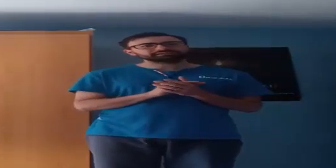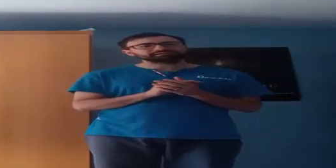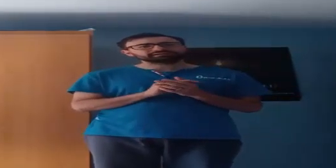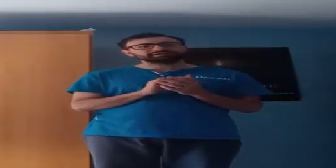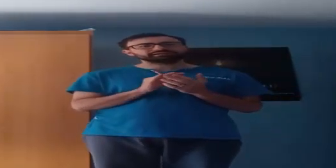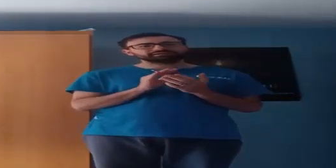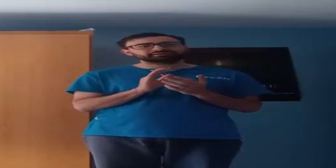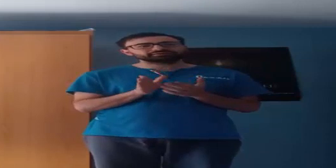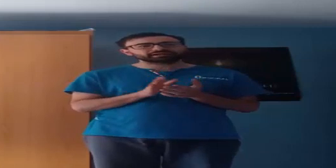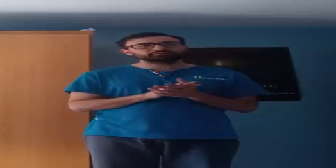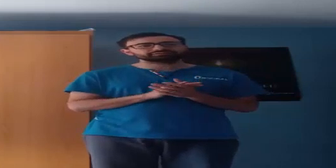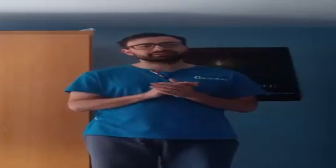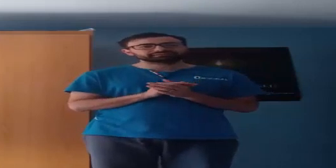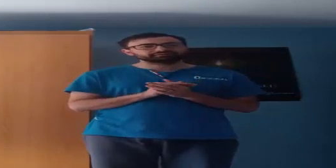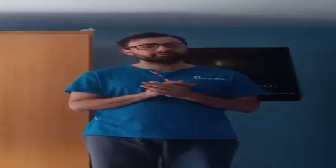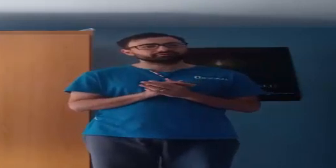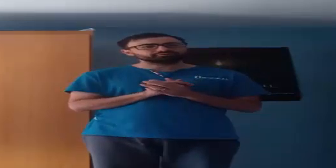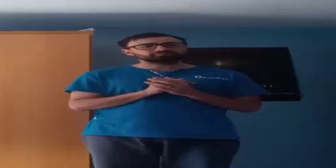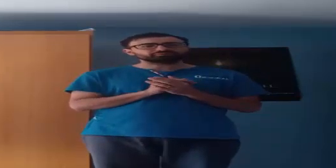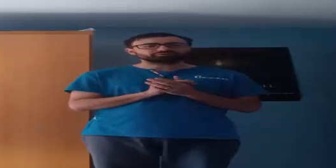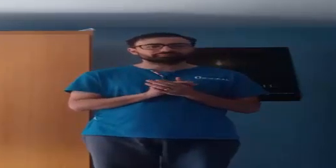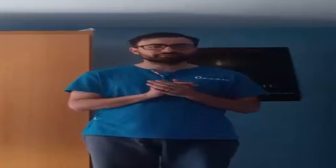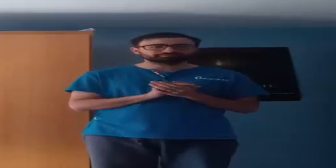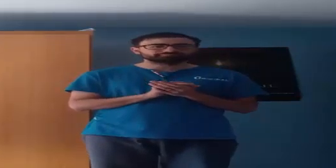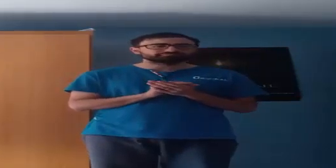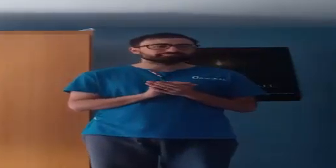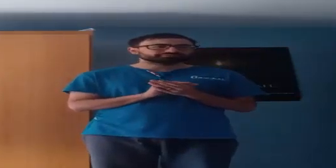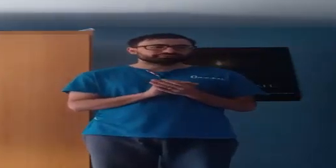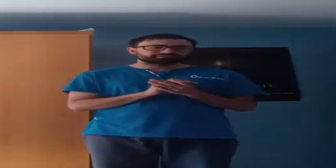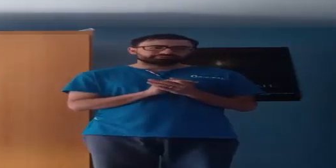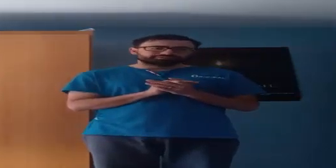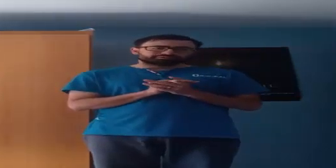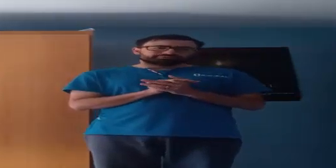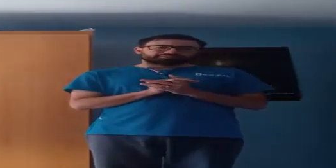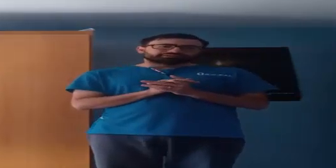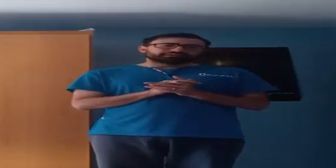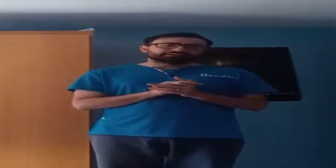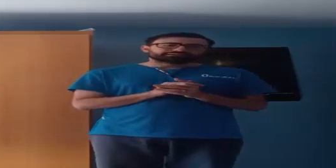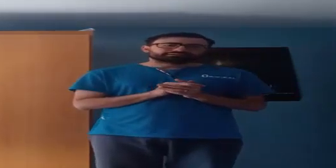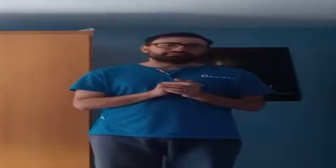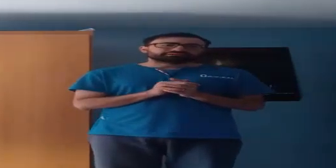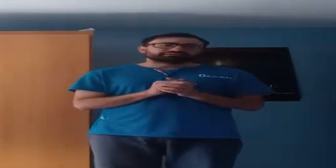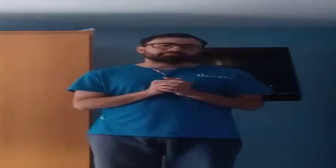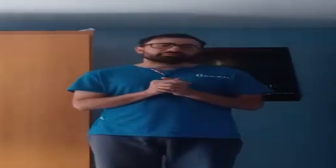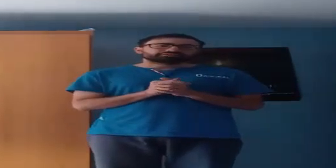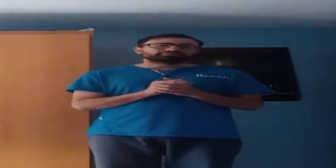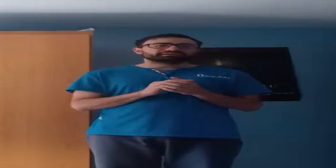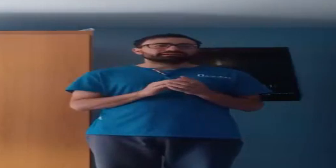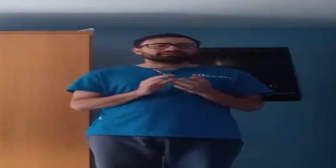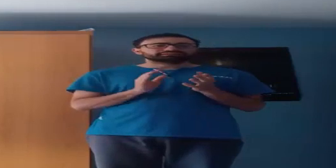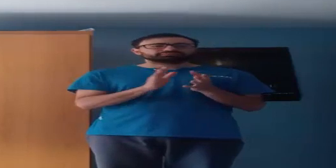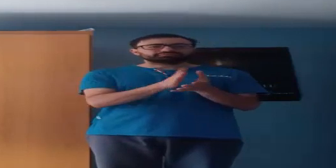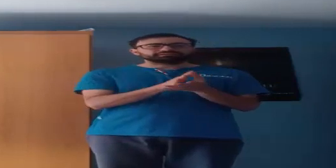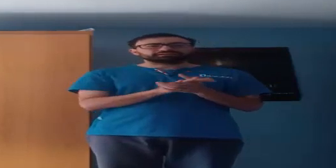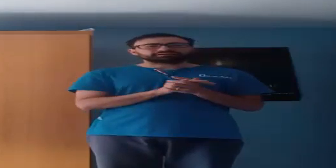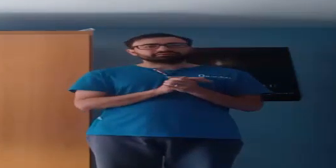era Euristeo, un joven que se había enamorado y quería seducir a la